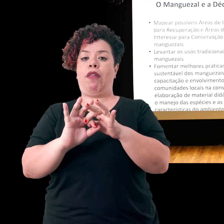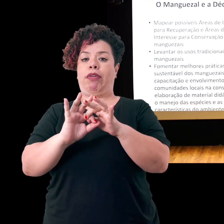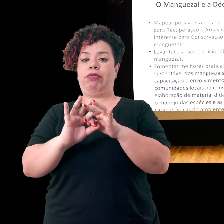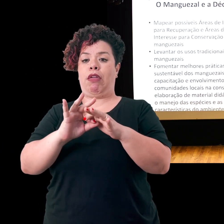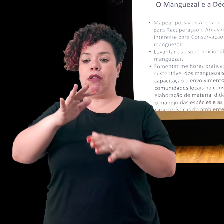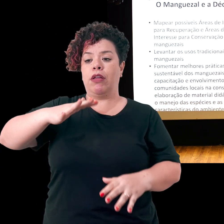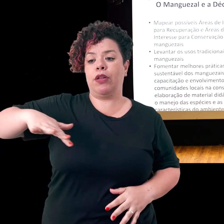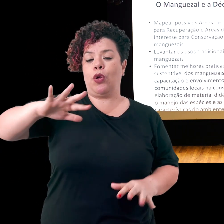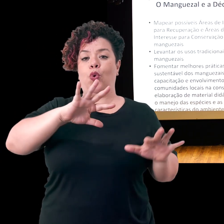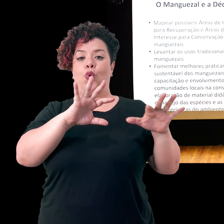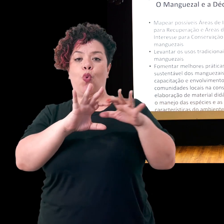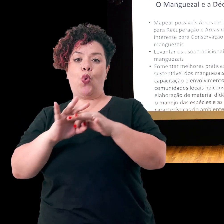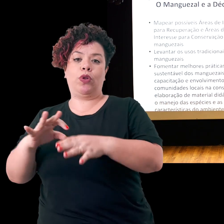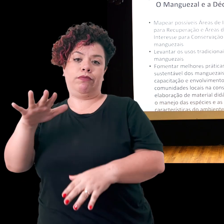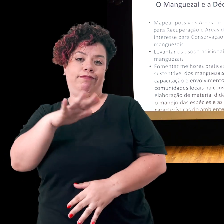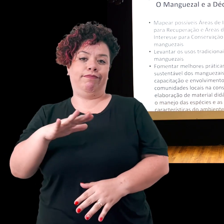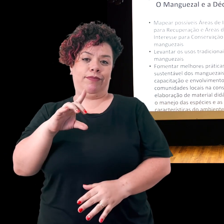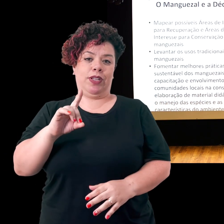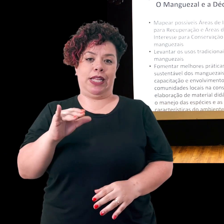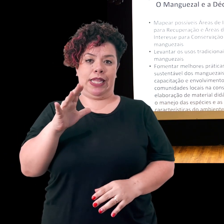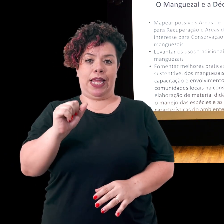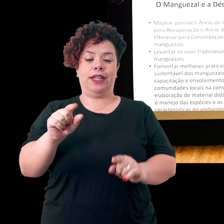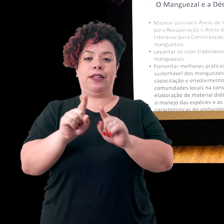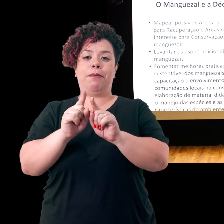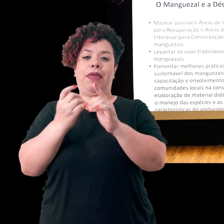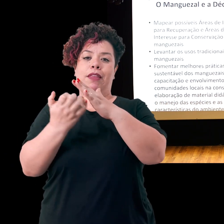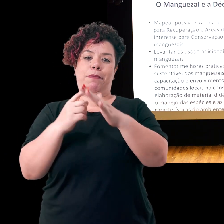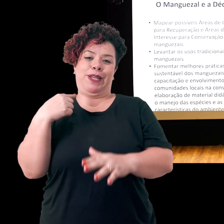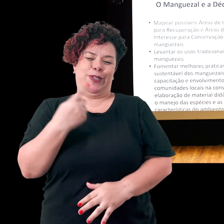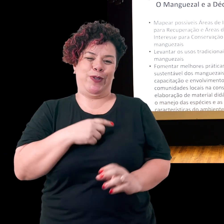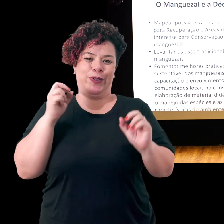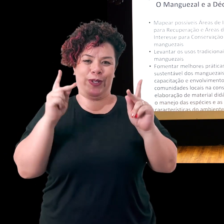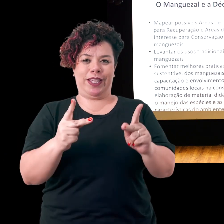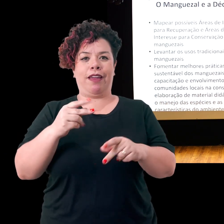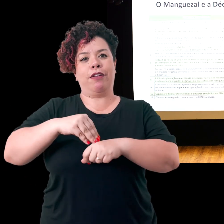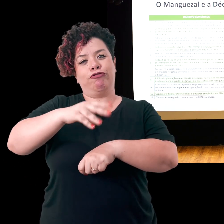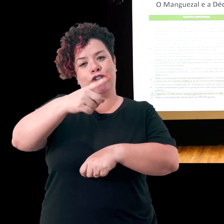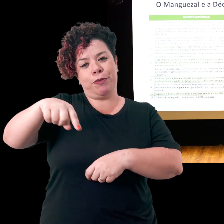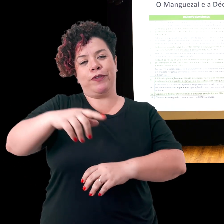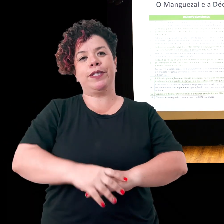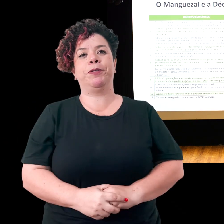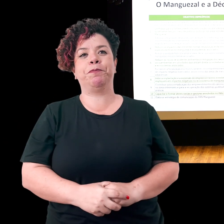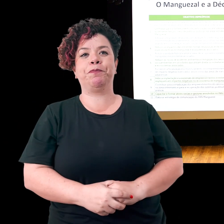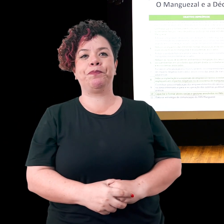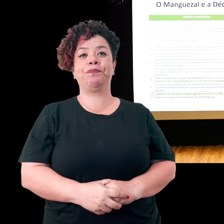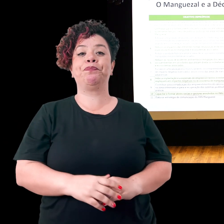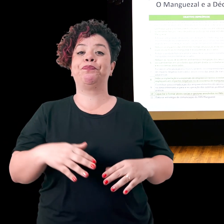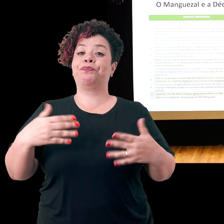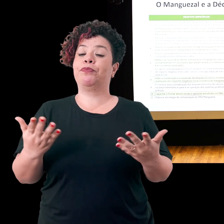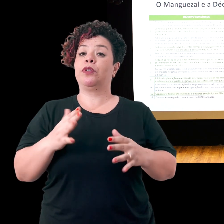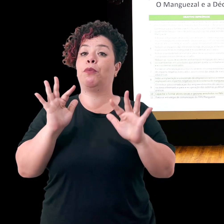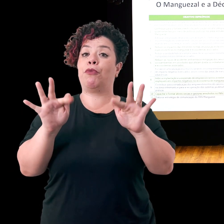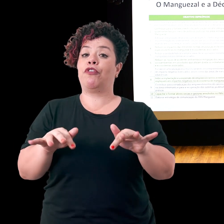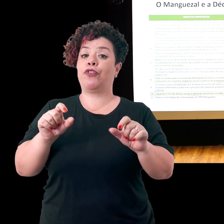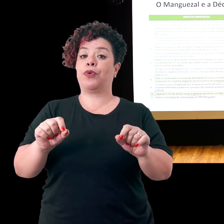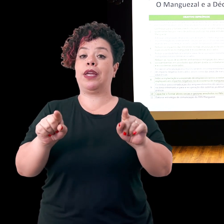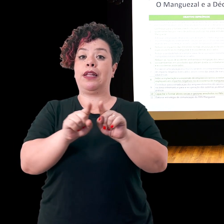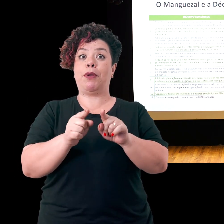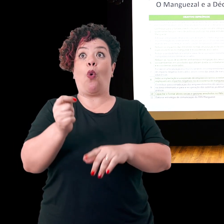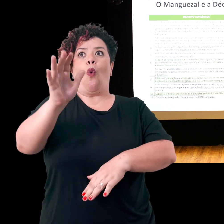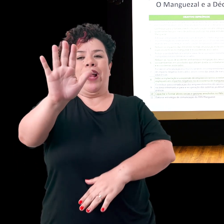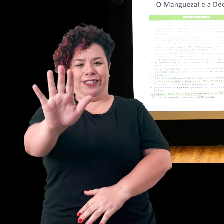com esse contexto da década, que é um pouco da mensagem que eu queria passar aqui para vocês. Por fim, eu queria